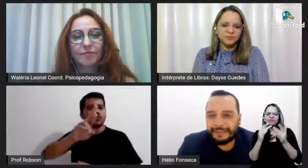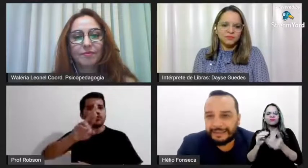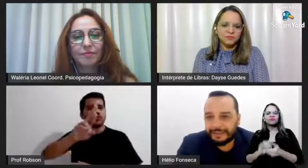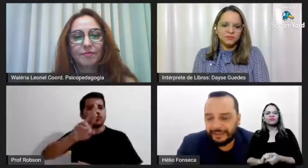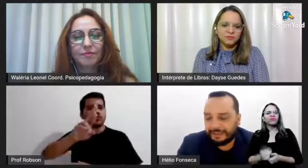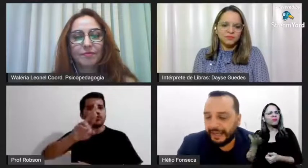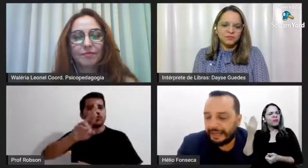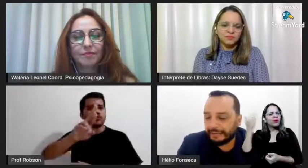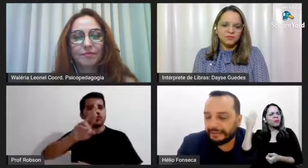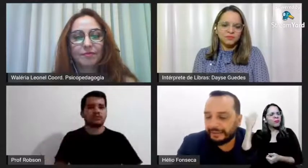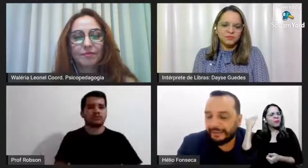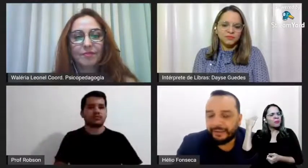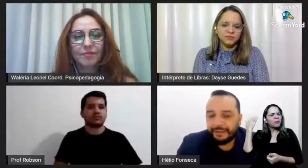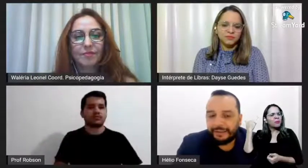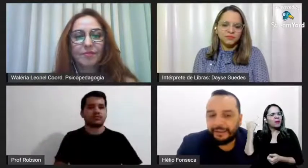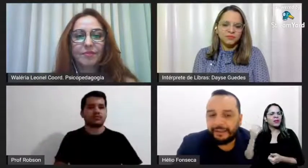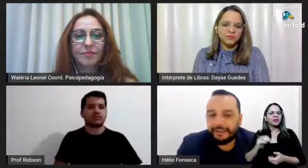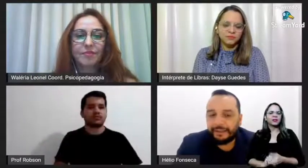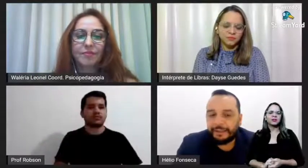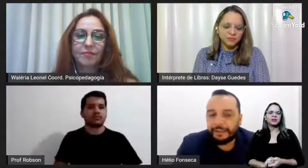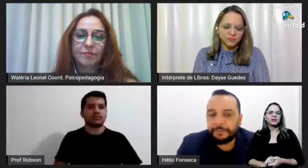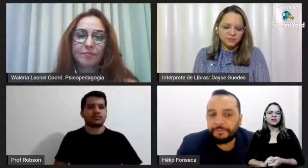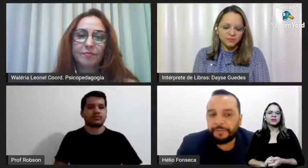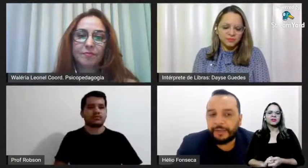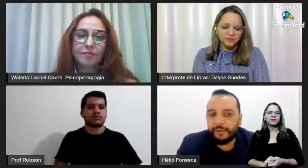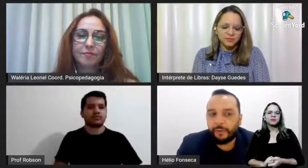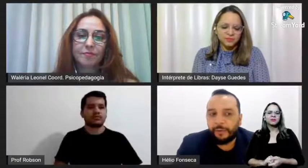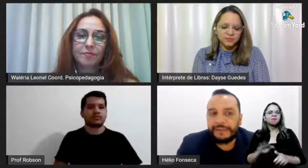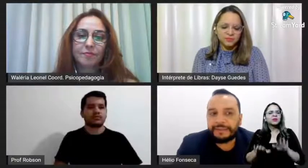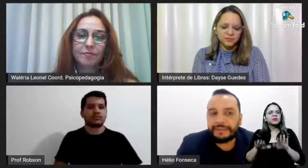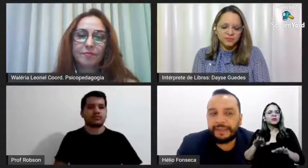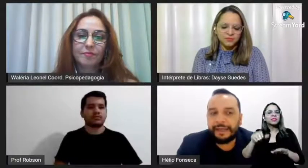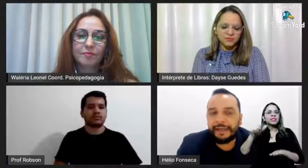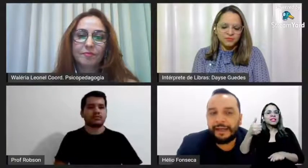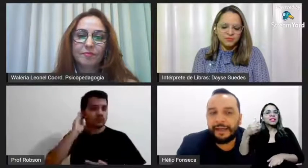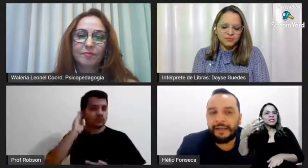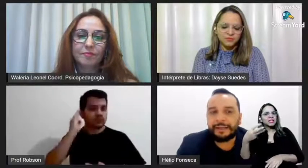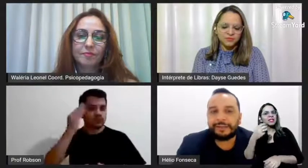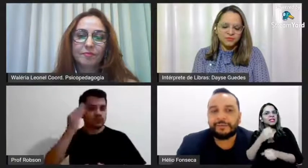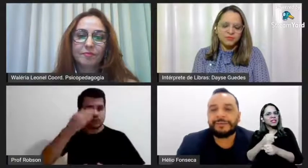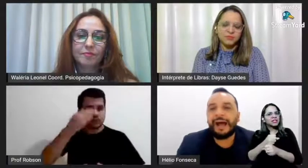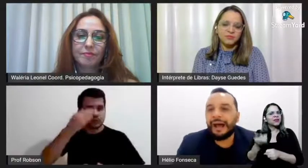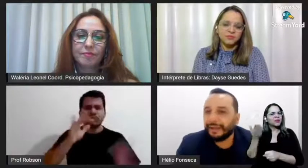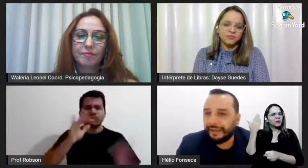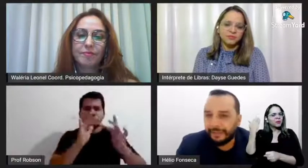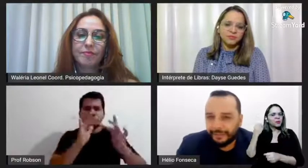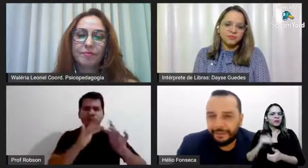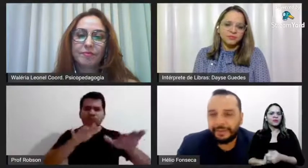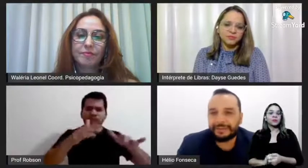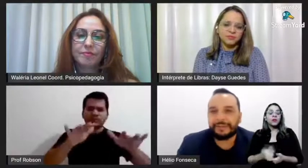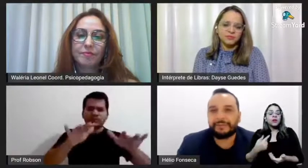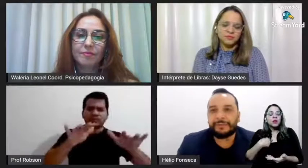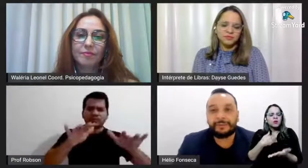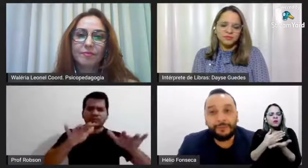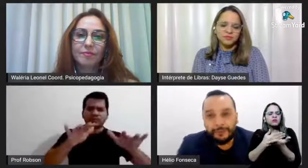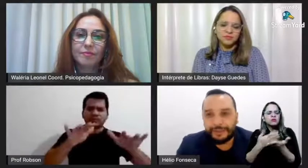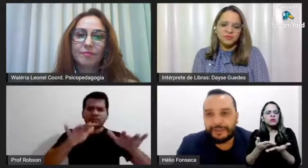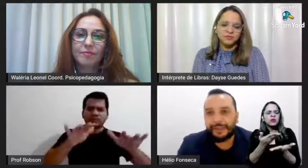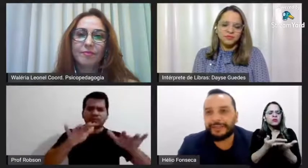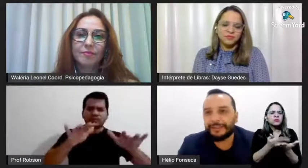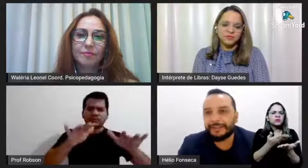menos 13 anos atrás. E eu comecei a estudar a guia interpretação,